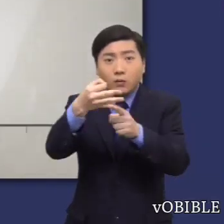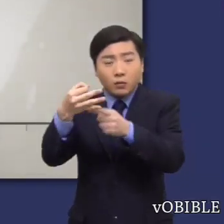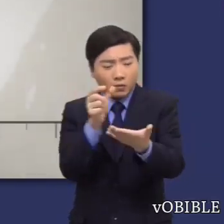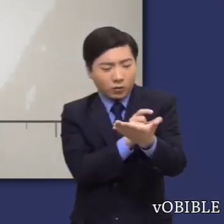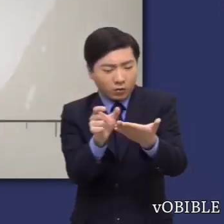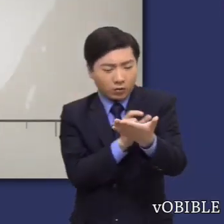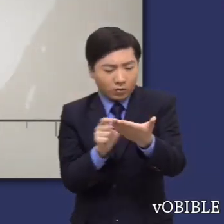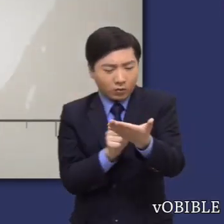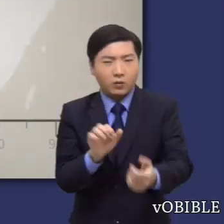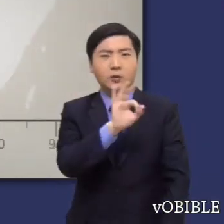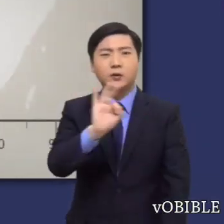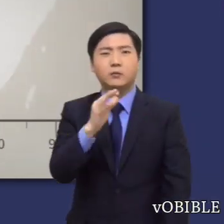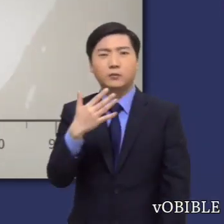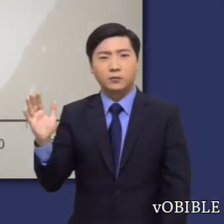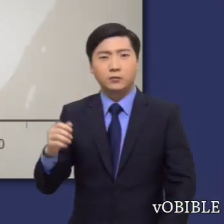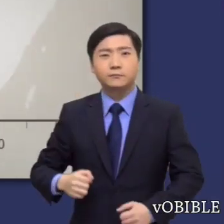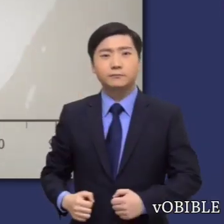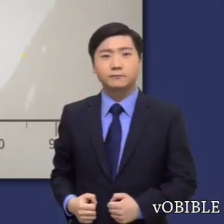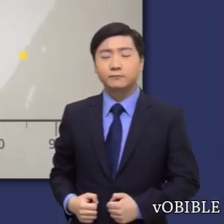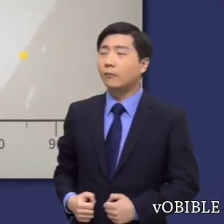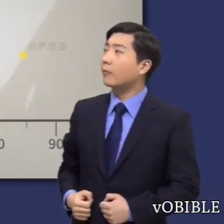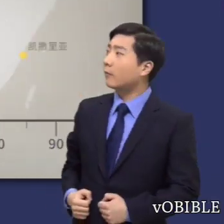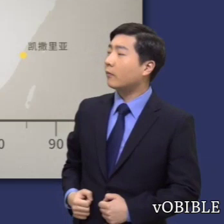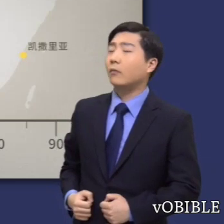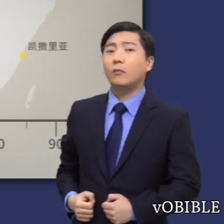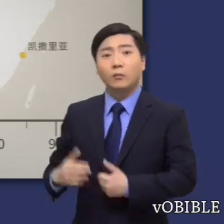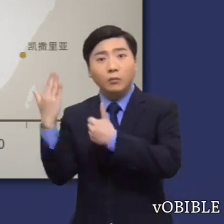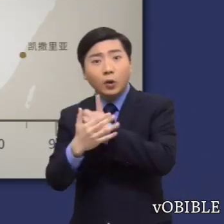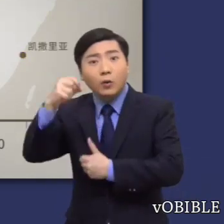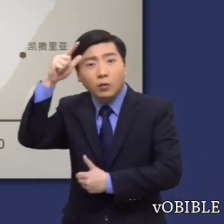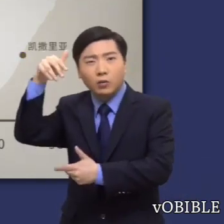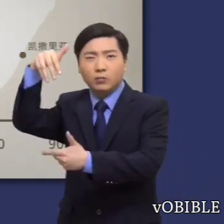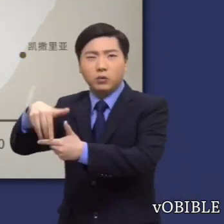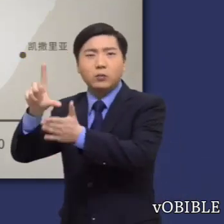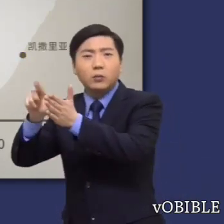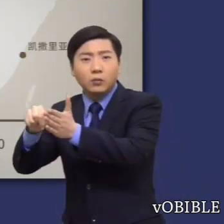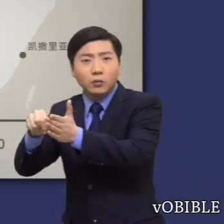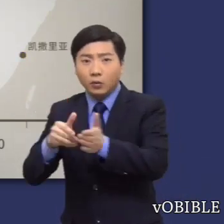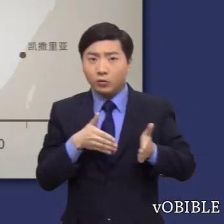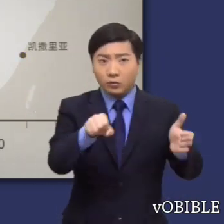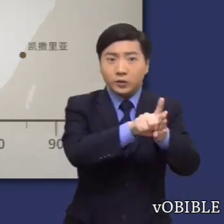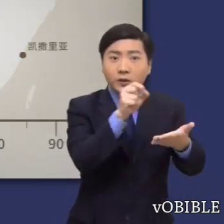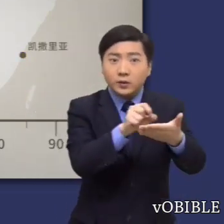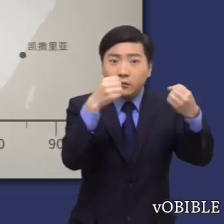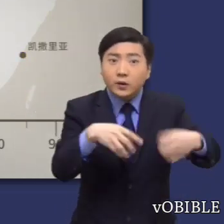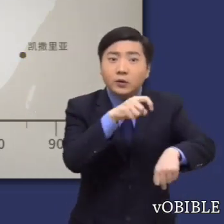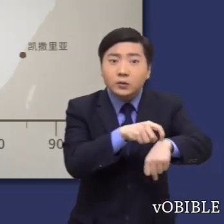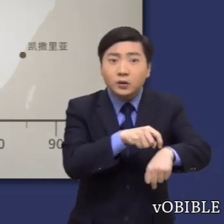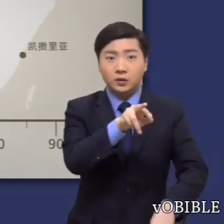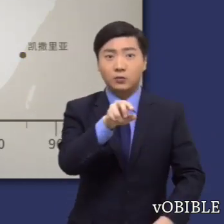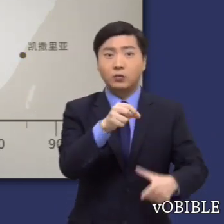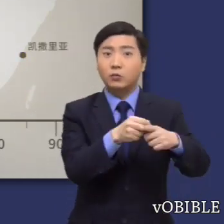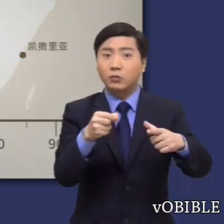路加很可能在公元56至58年完成这本书，保罗当时被囚禁在凯撒里